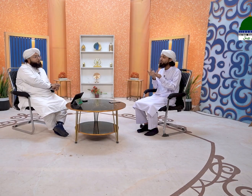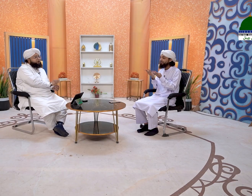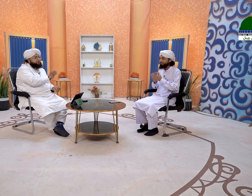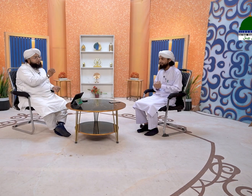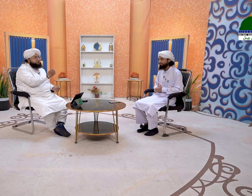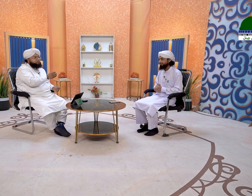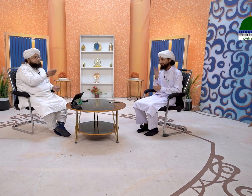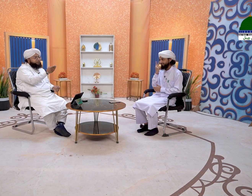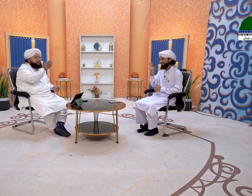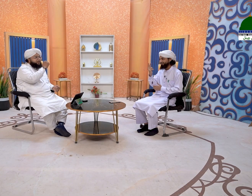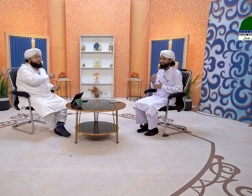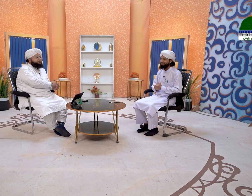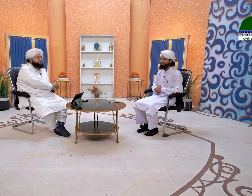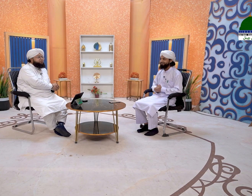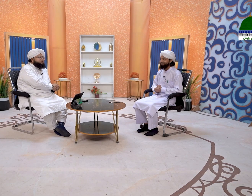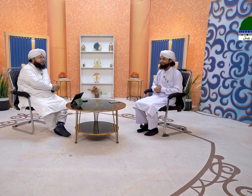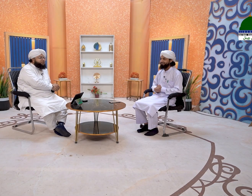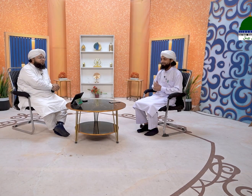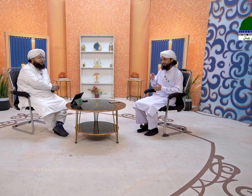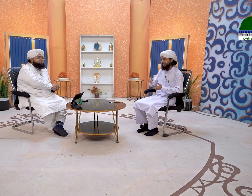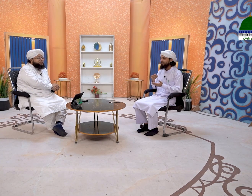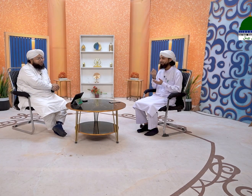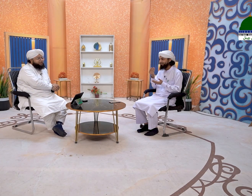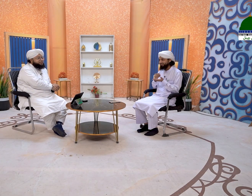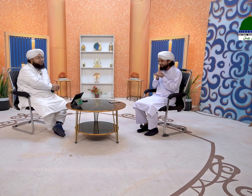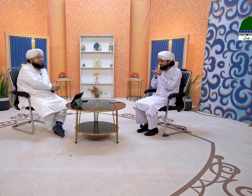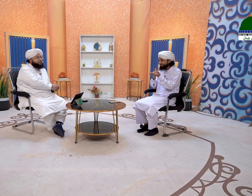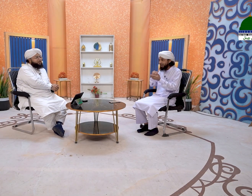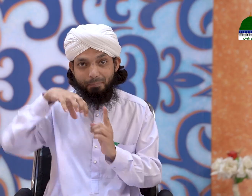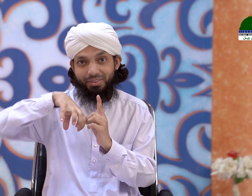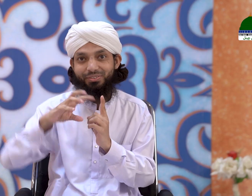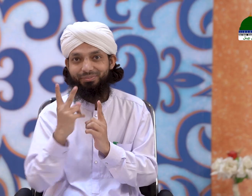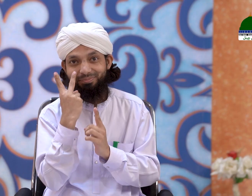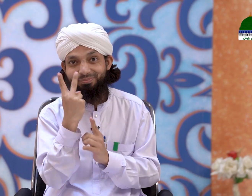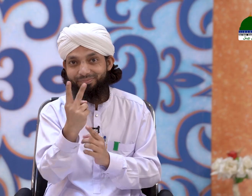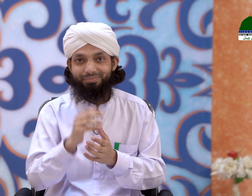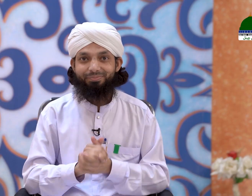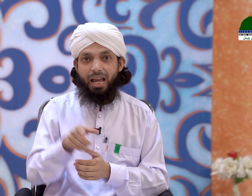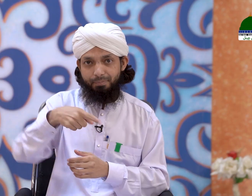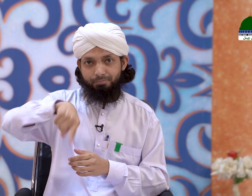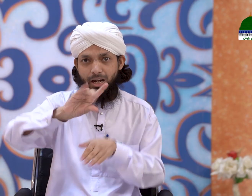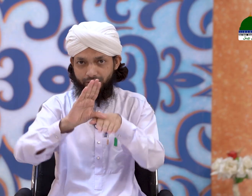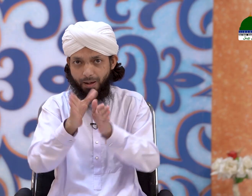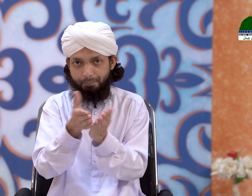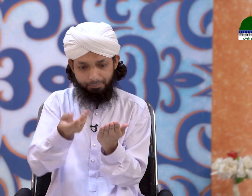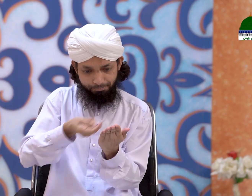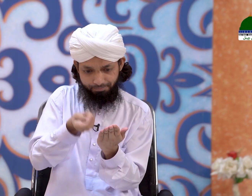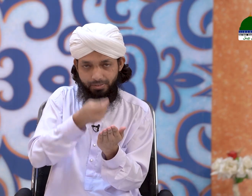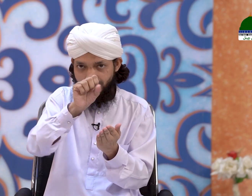اور میں اس میں گزارش کروں گا مدنی چینل کے ناظرین سے، اگر آپ کے پاس ڈائری اور قلم ہے تو آپ لکھ لیجئے، اور جو